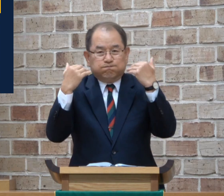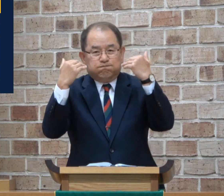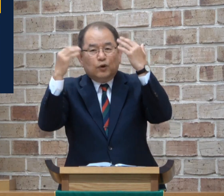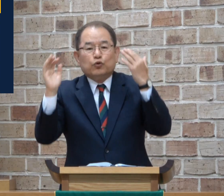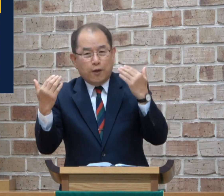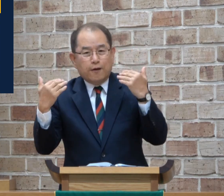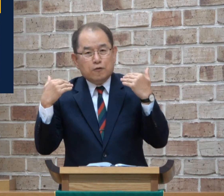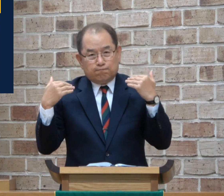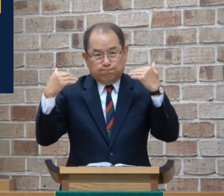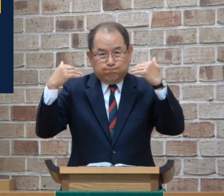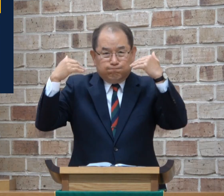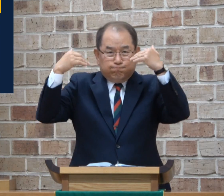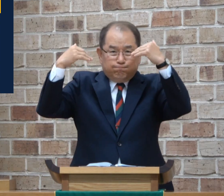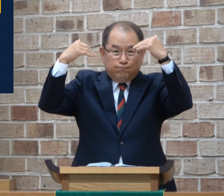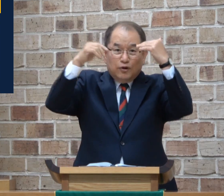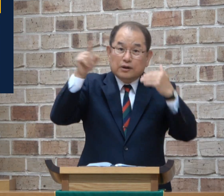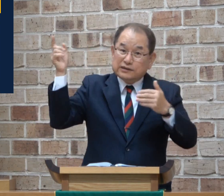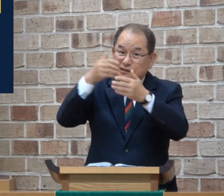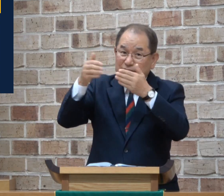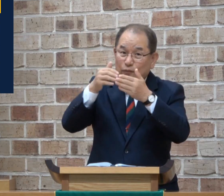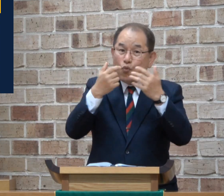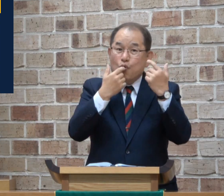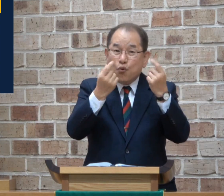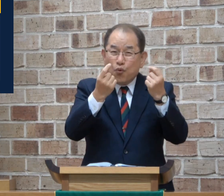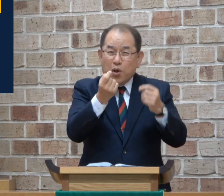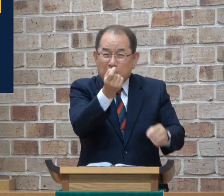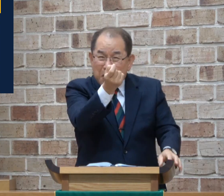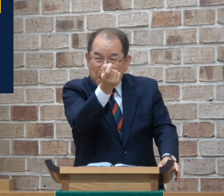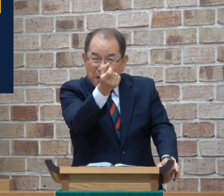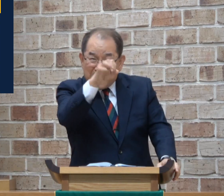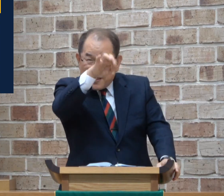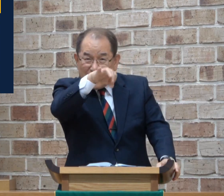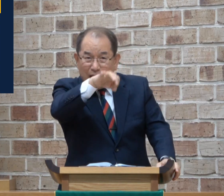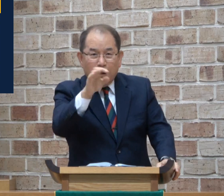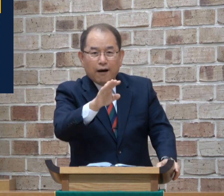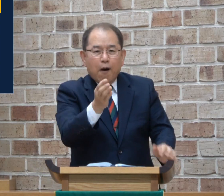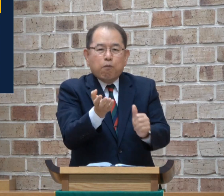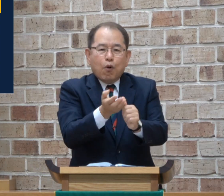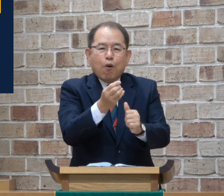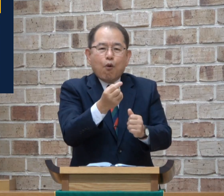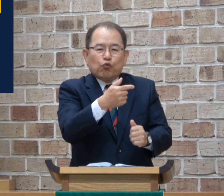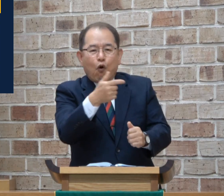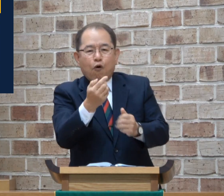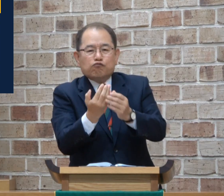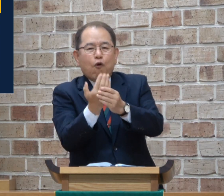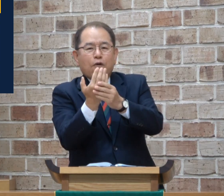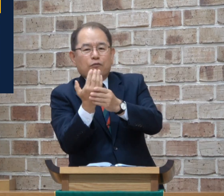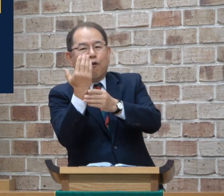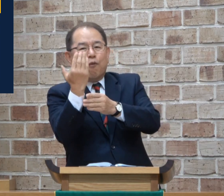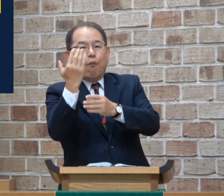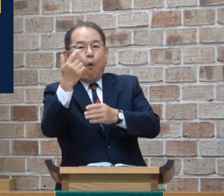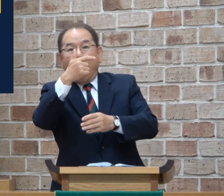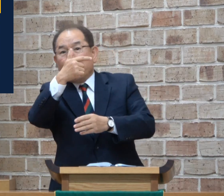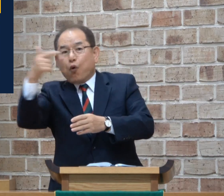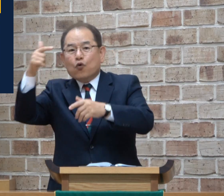그림을 보면 작은 씨앗이 점점 자라나서 큰 나무로 된 것을 볼 수